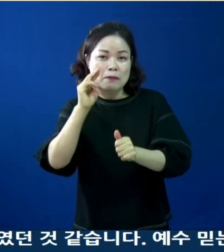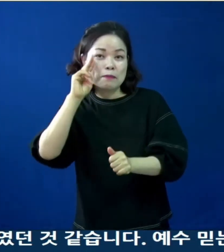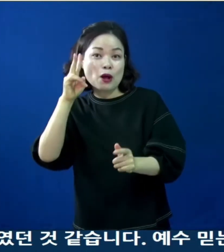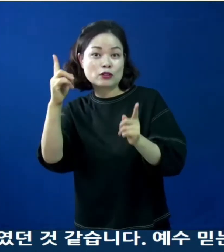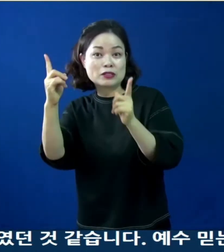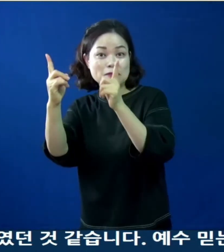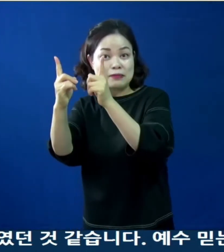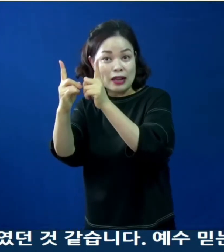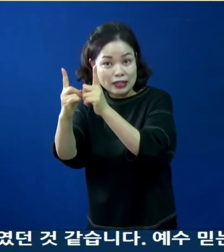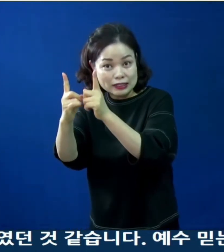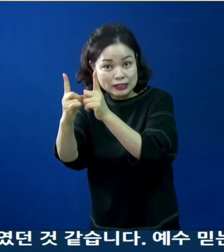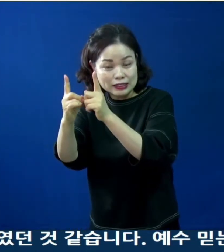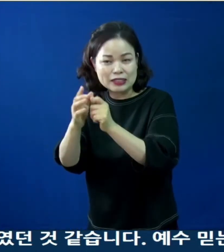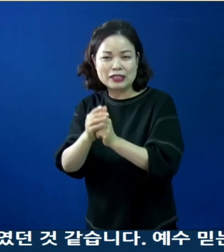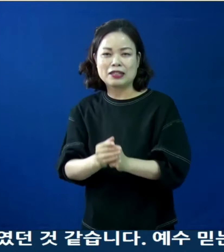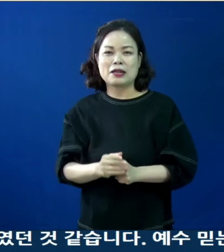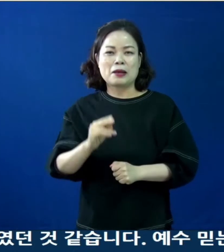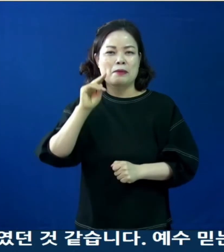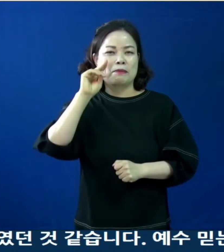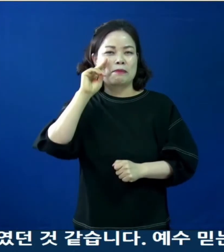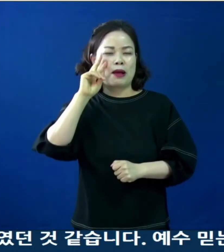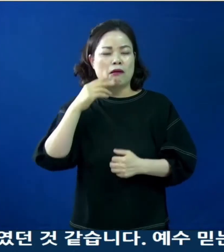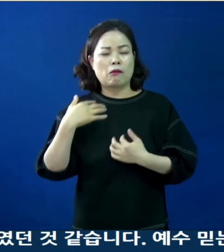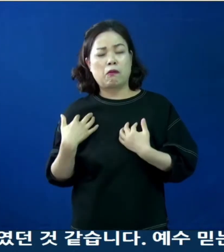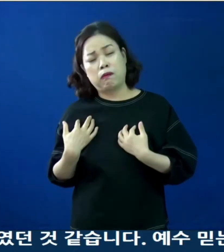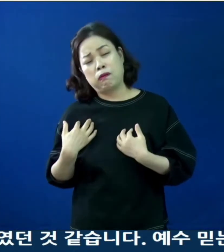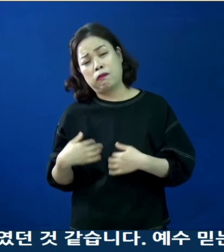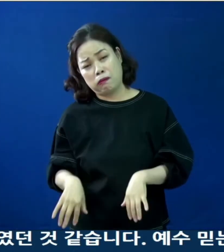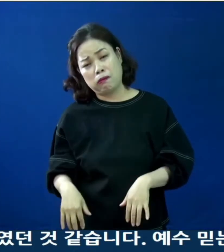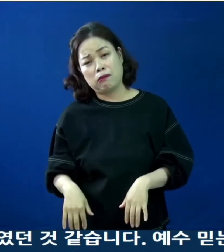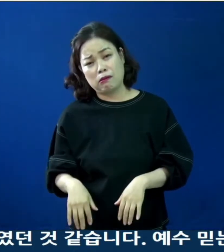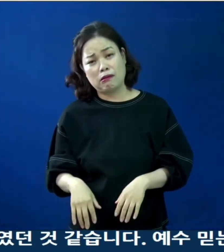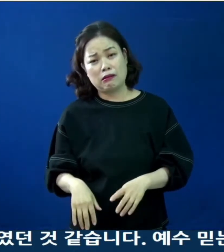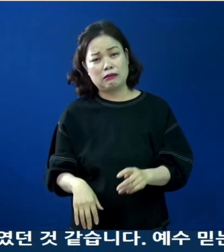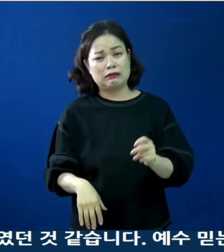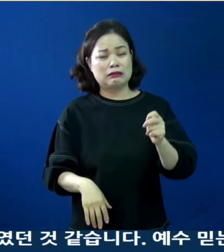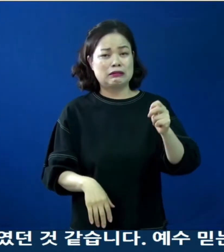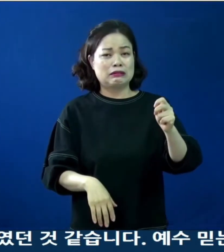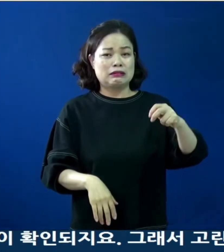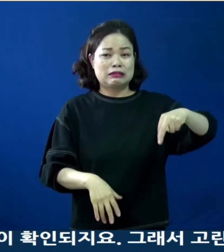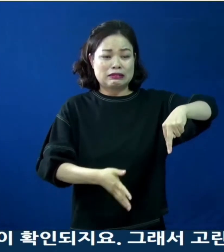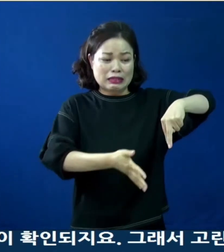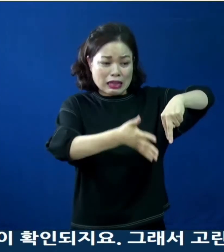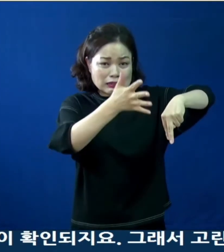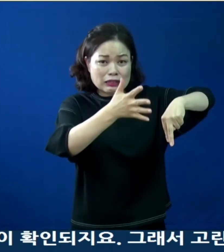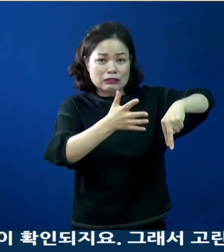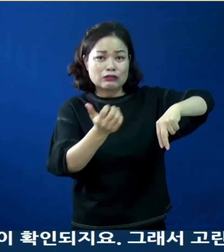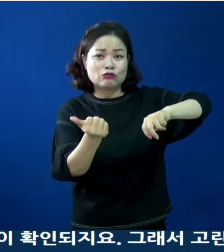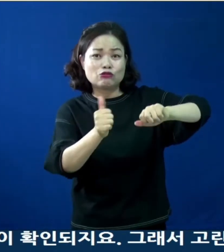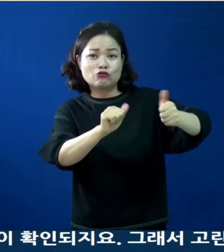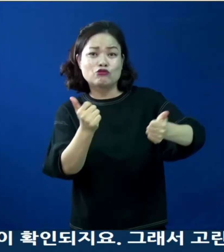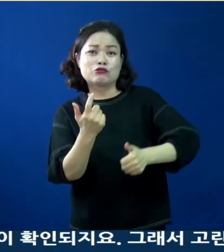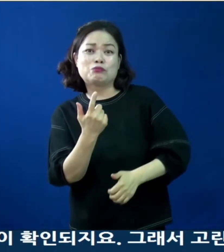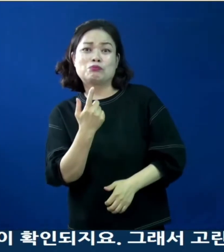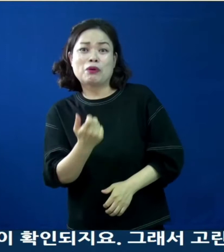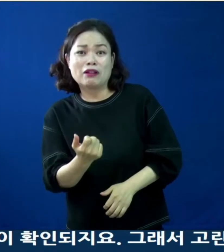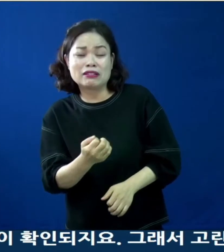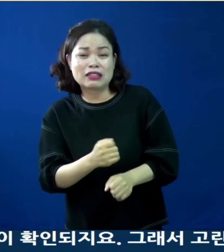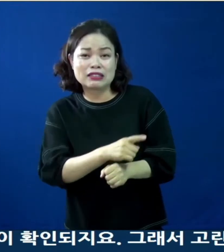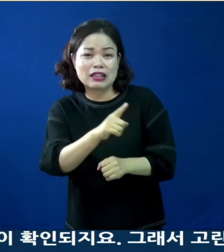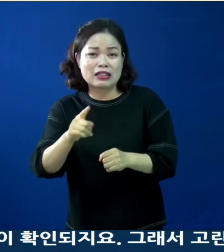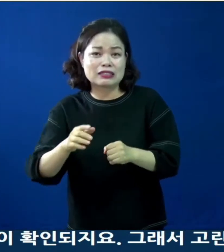해서 바울에 참 지치고 힘들었잖아요. 데살로니가에서 죽을 뻔했잖아요. 베레아 가니까